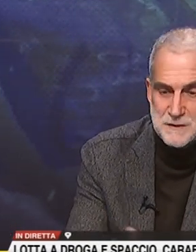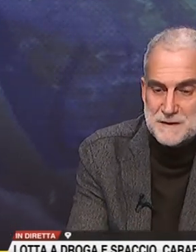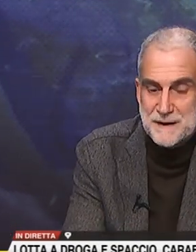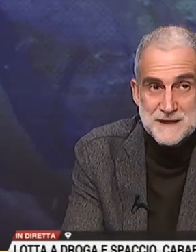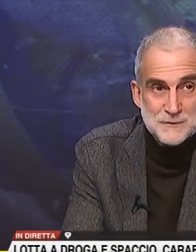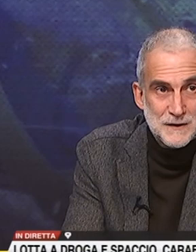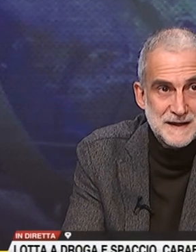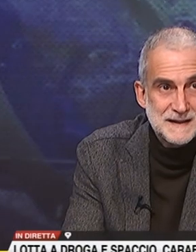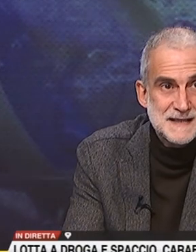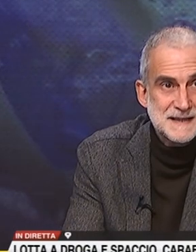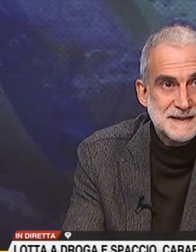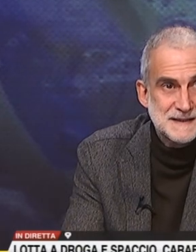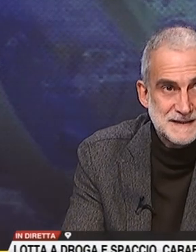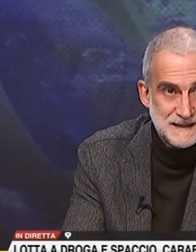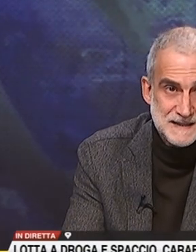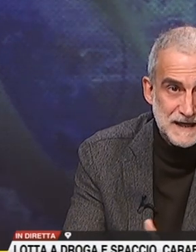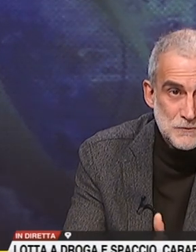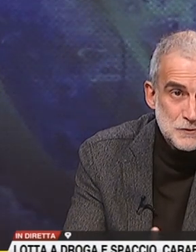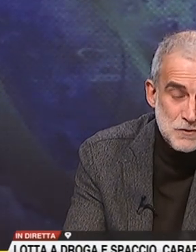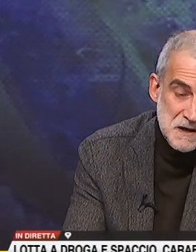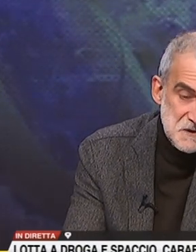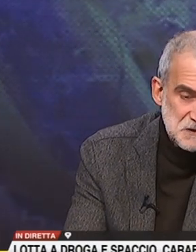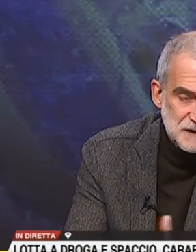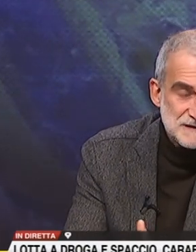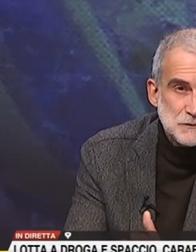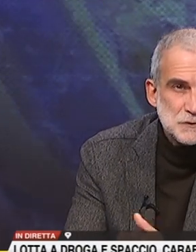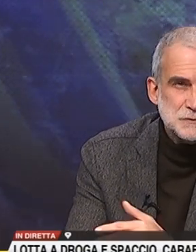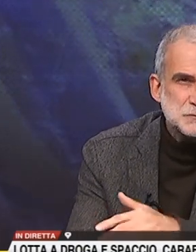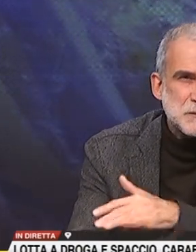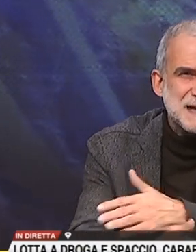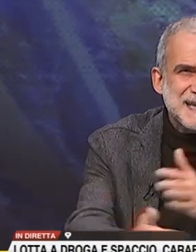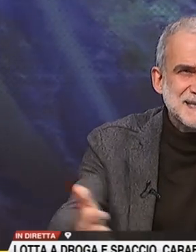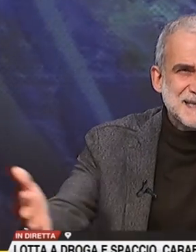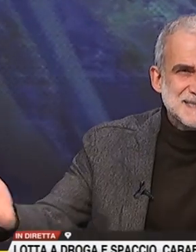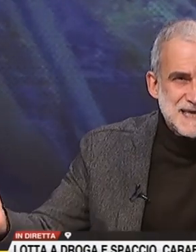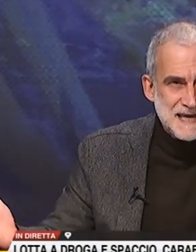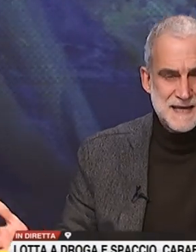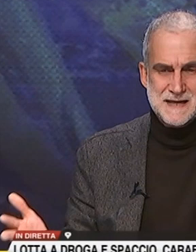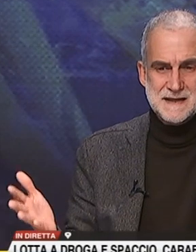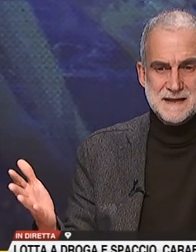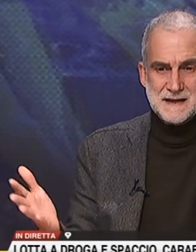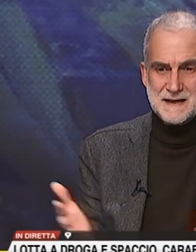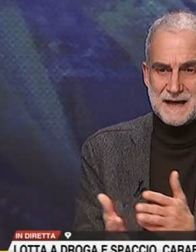di cui mi pregio anche di essere, di dirigerne uno, io credo che vada tenuto conto di tutta quella rete che c'è